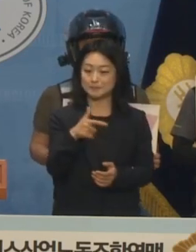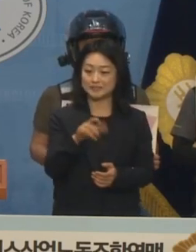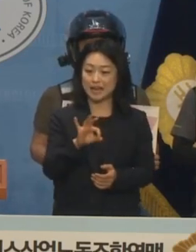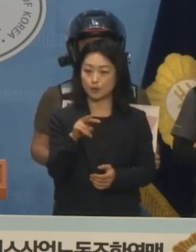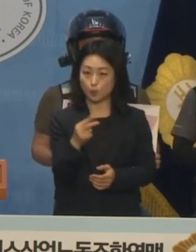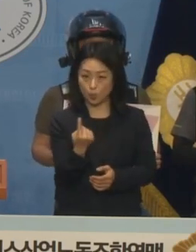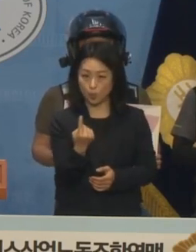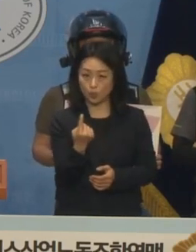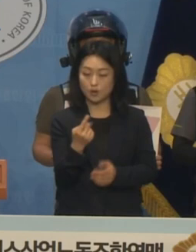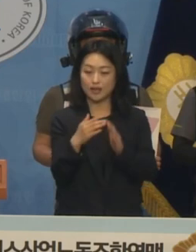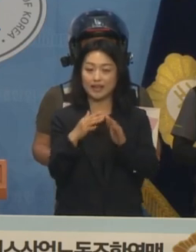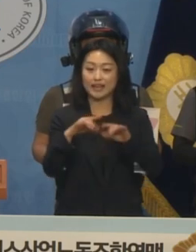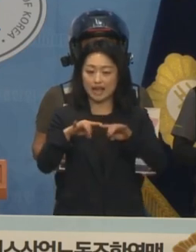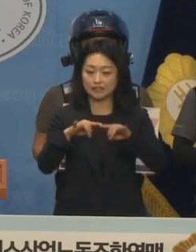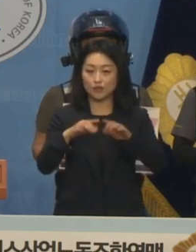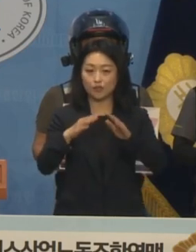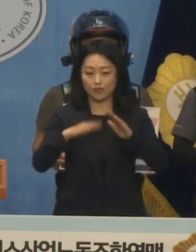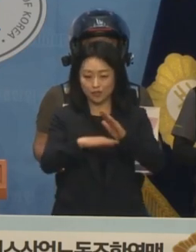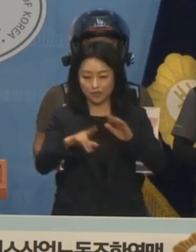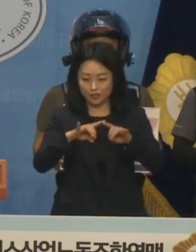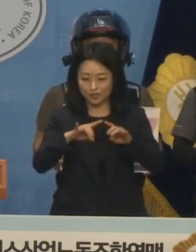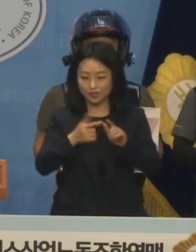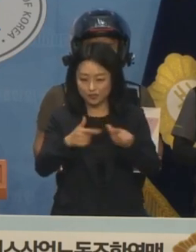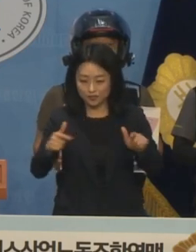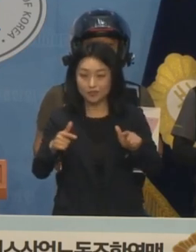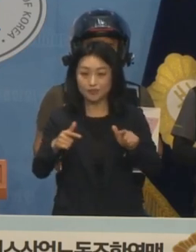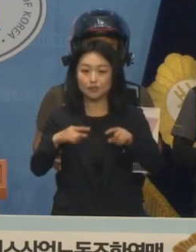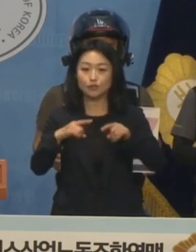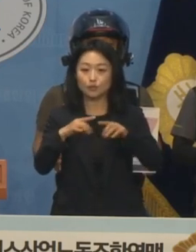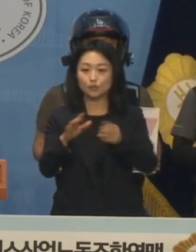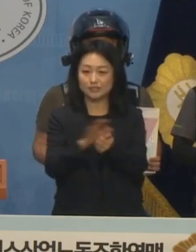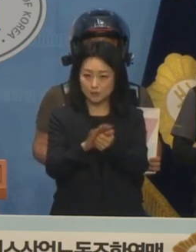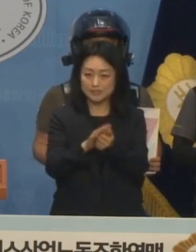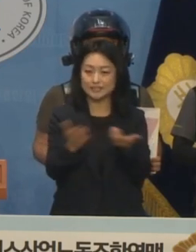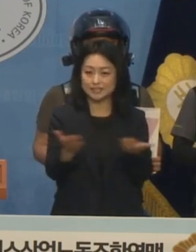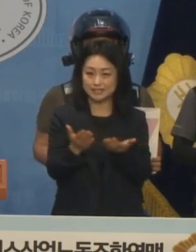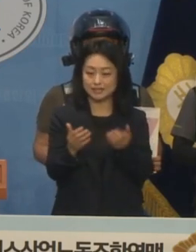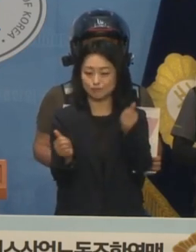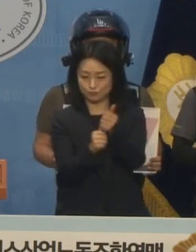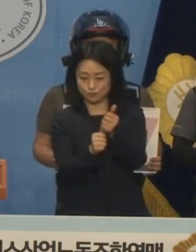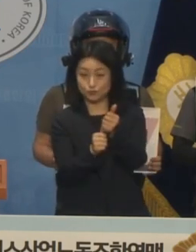임창도 가전통신 서비스 노조 부위원장님 참석하셨습니다.